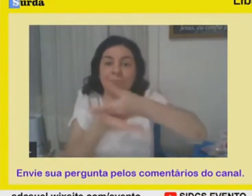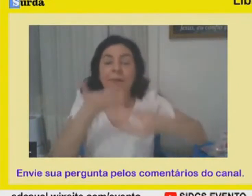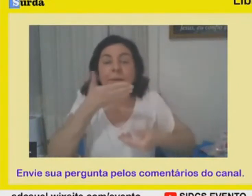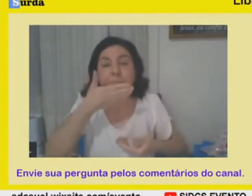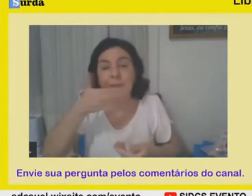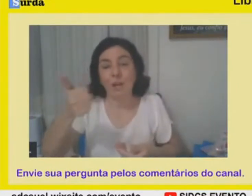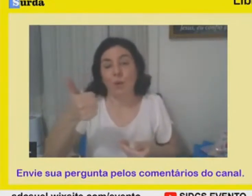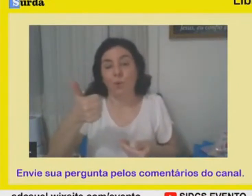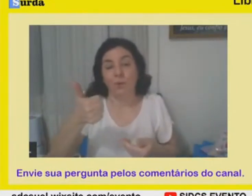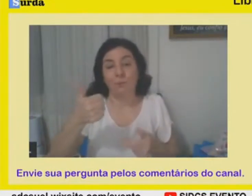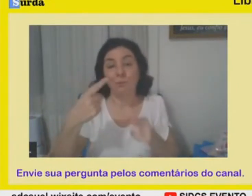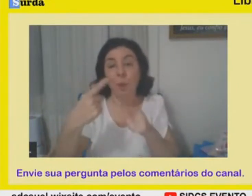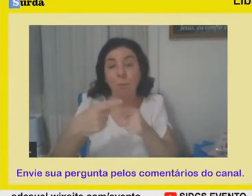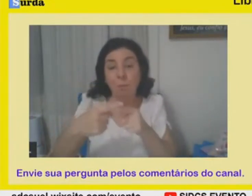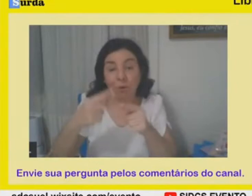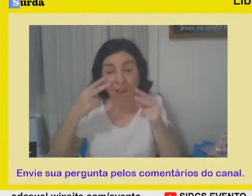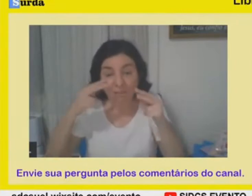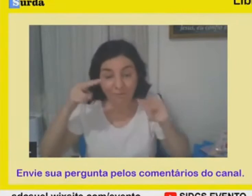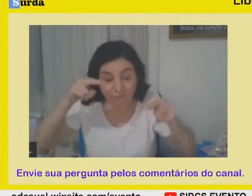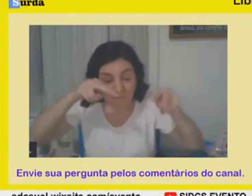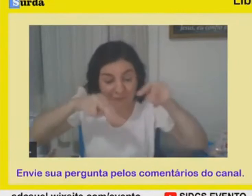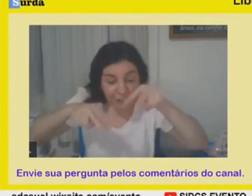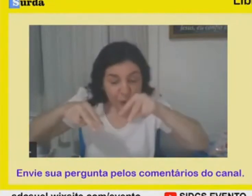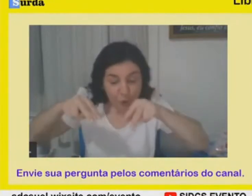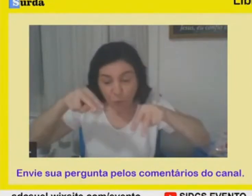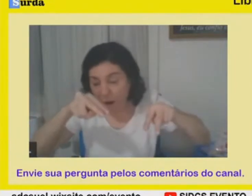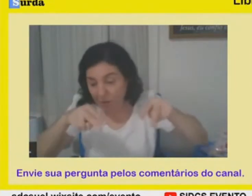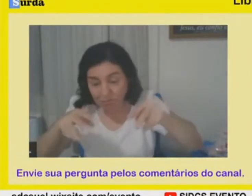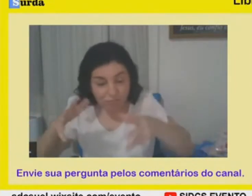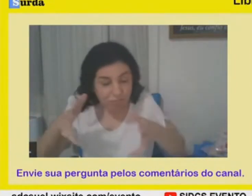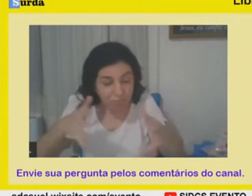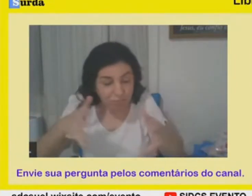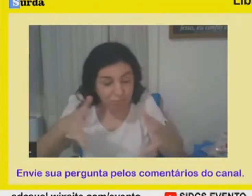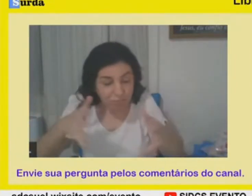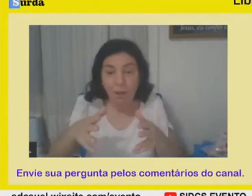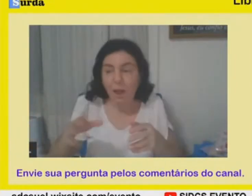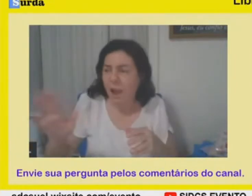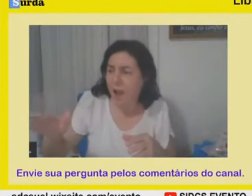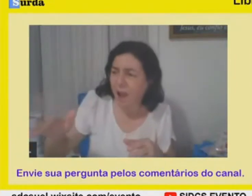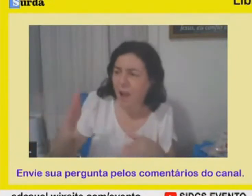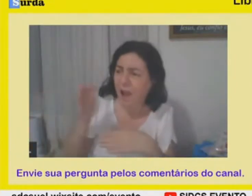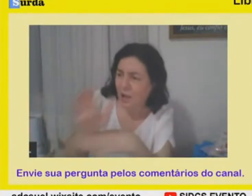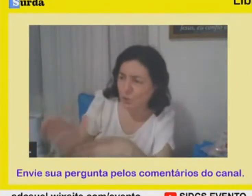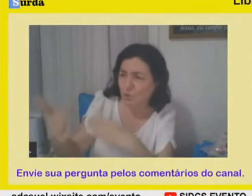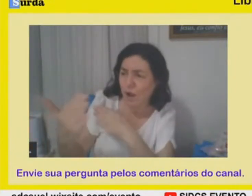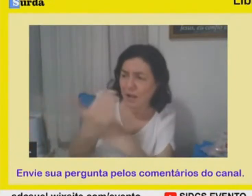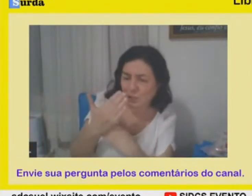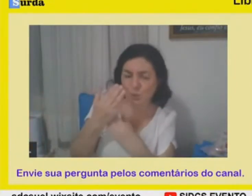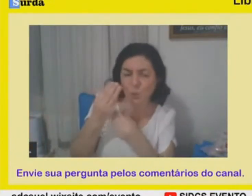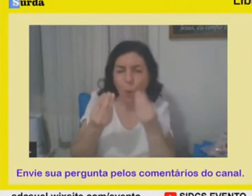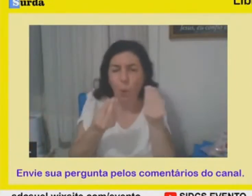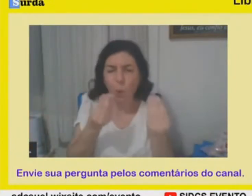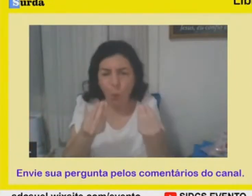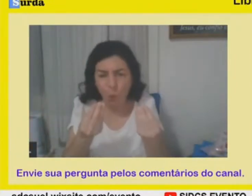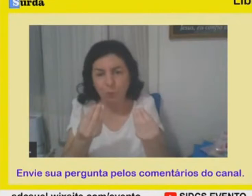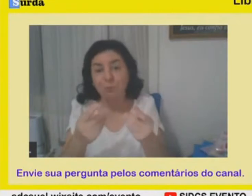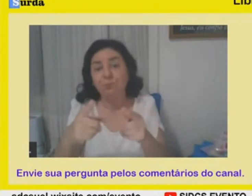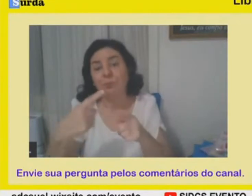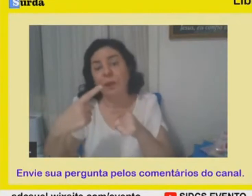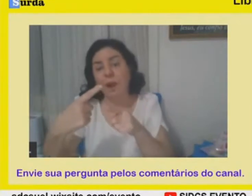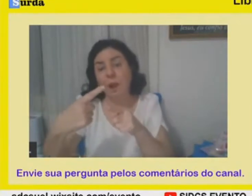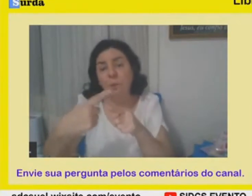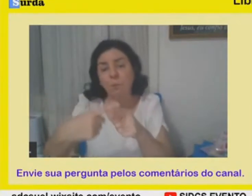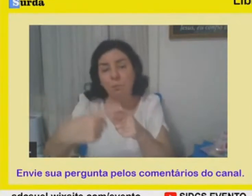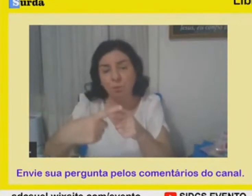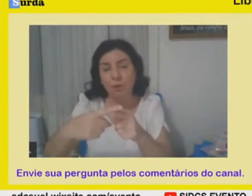eles interajam, participem de dinâmicas, que façam essa troca com materiais visuais,